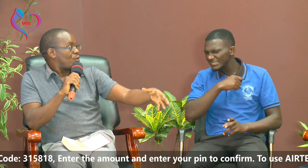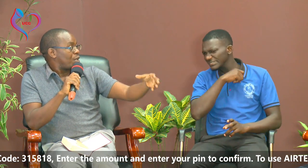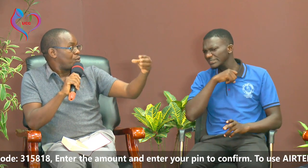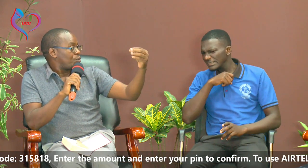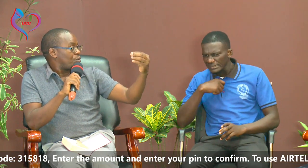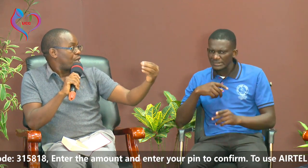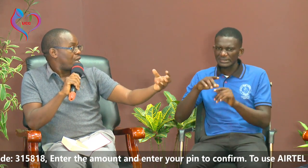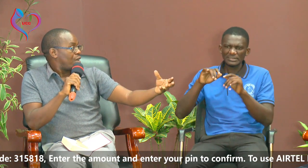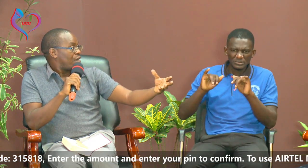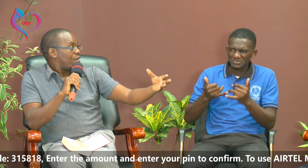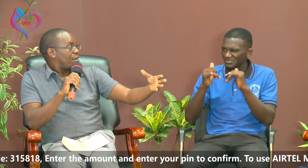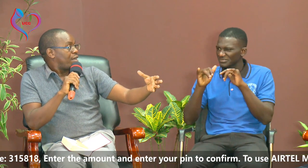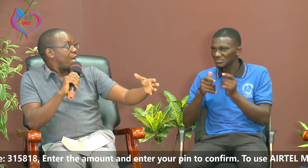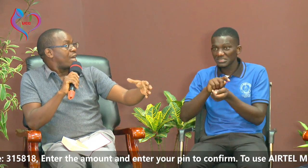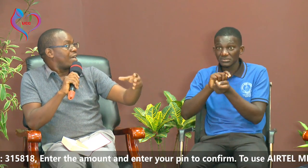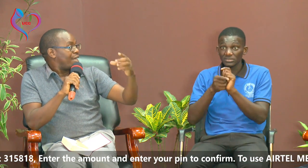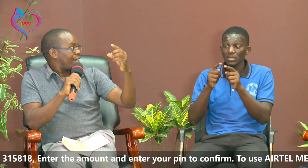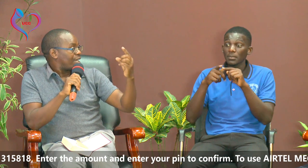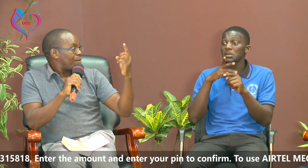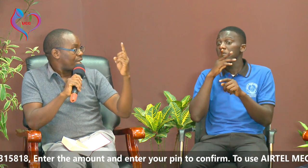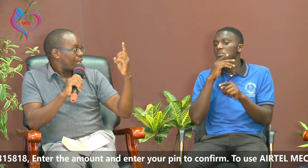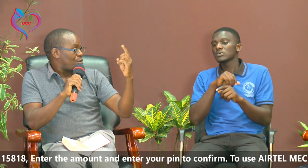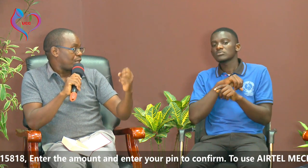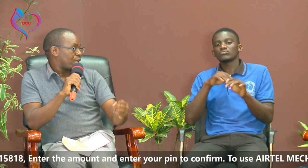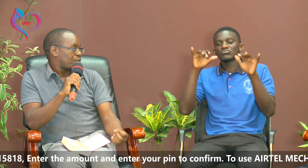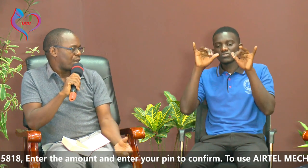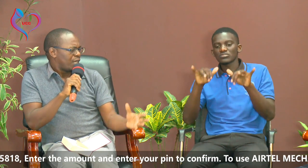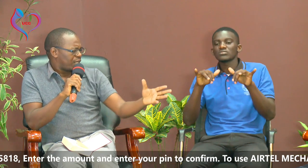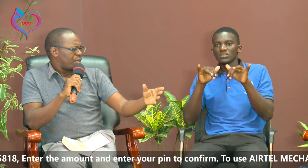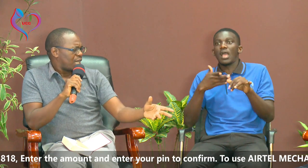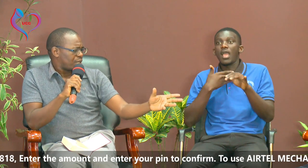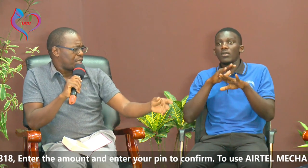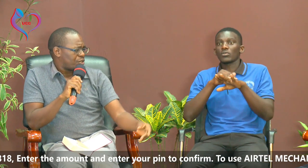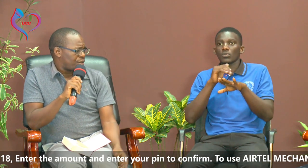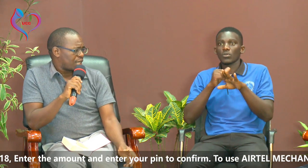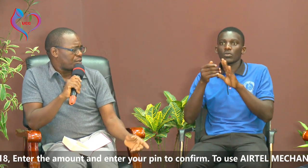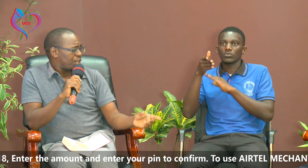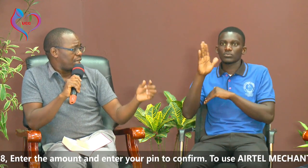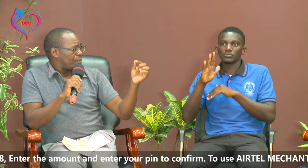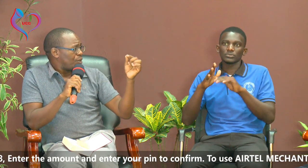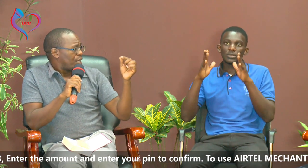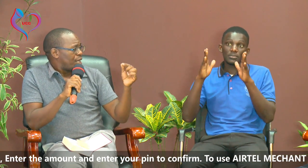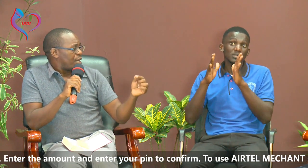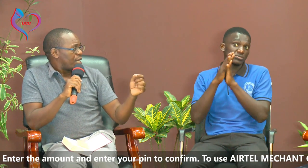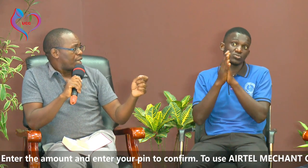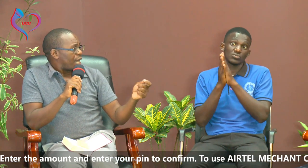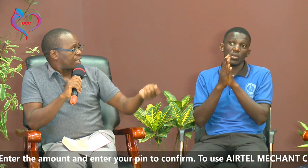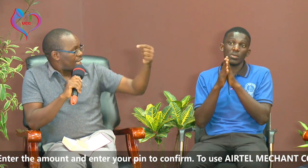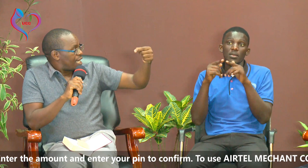bamukola ebintu byonna naagaana nagamba ya ina call ya Katonda. It has a big story saga tujigendemo ne kati na